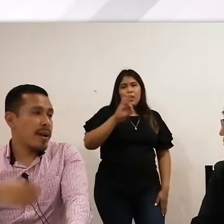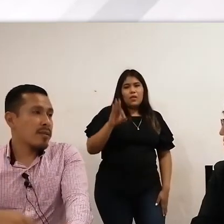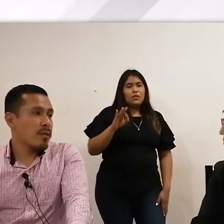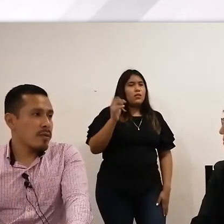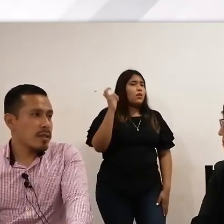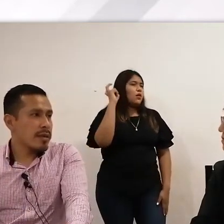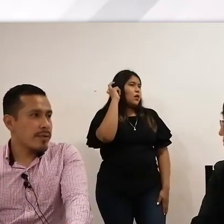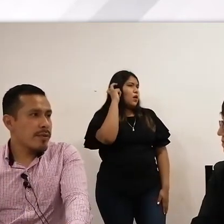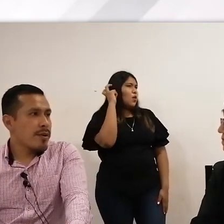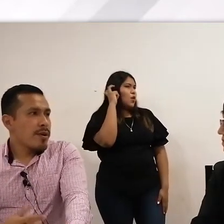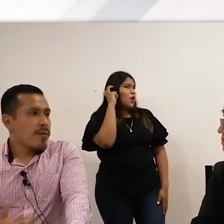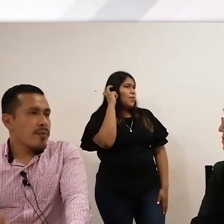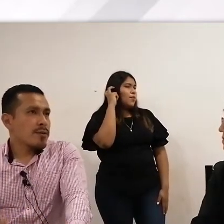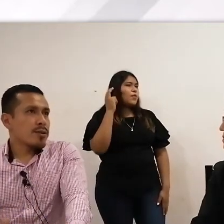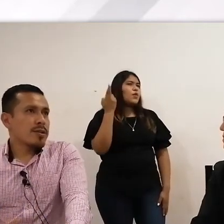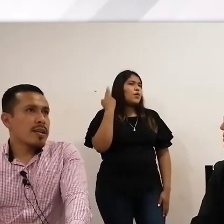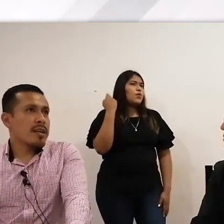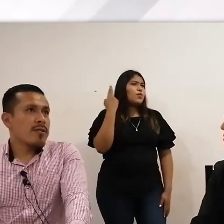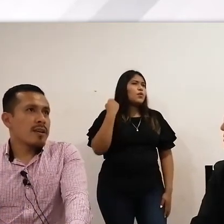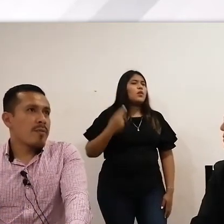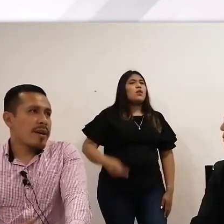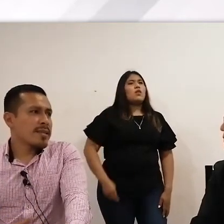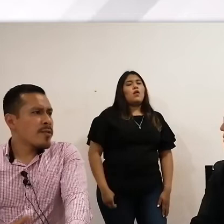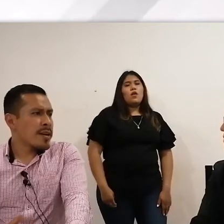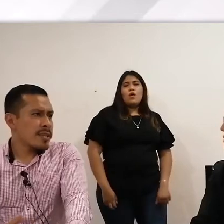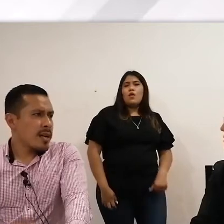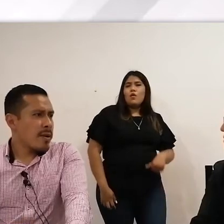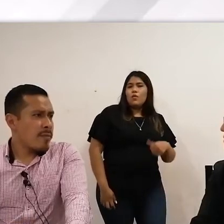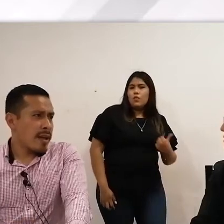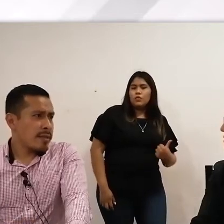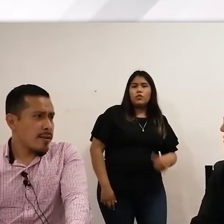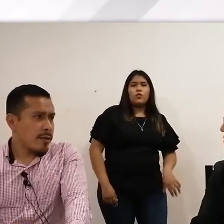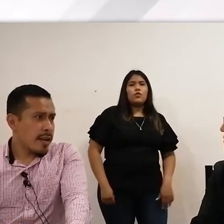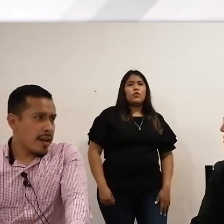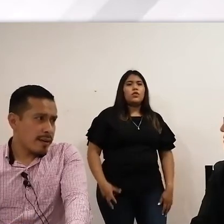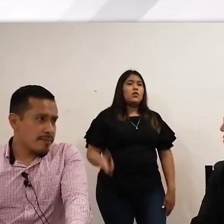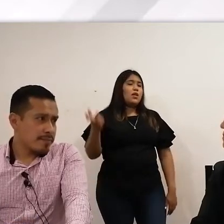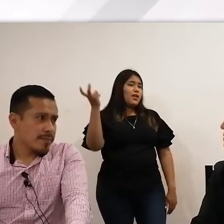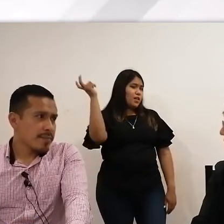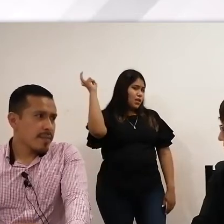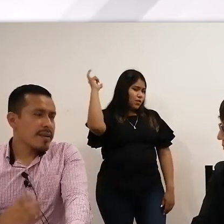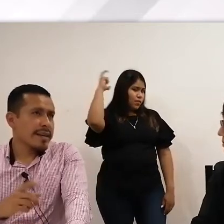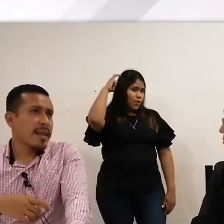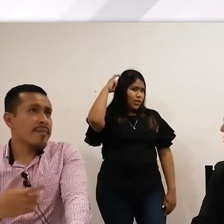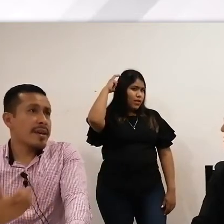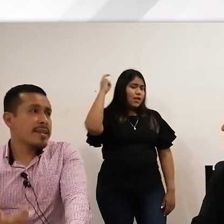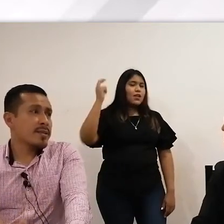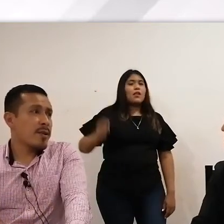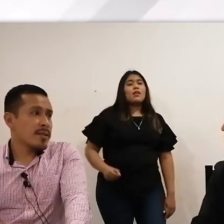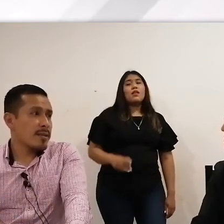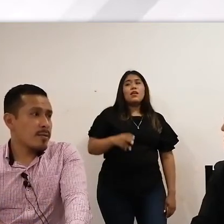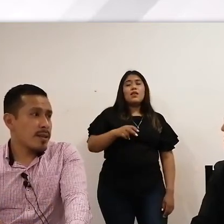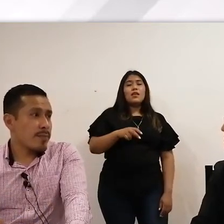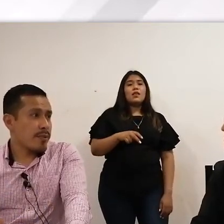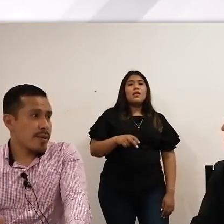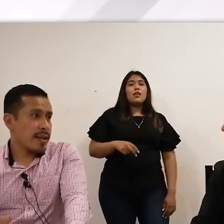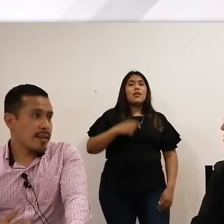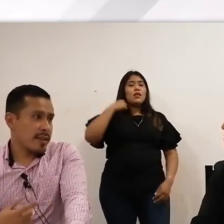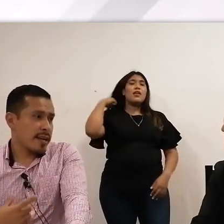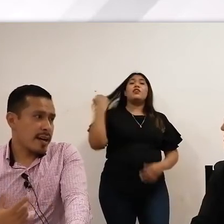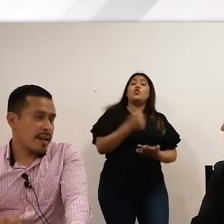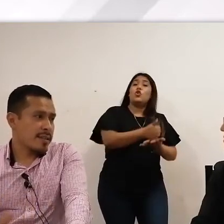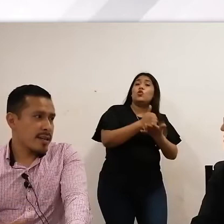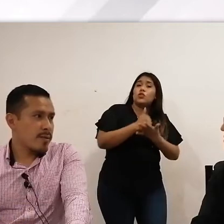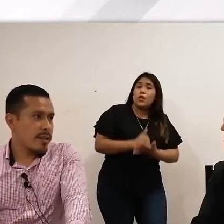un aparato auditivo, muchos tienen otra operación que se llama implante coclear, que también esto los apoya